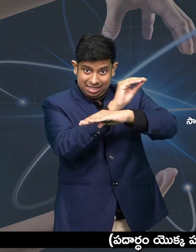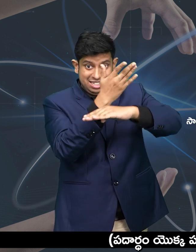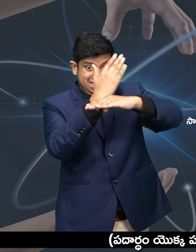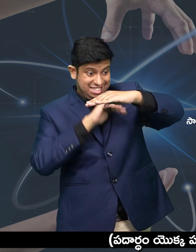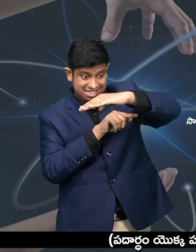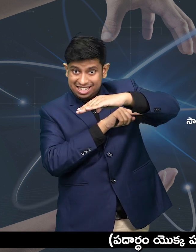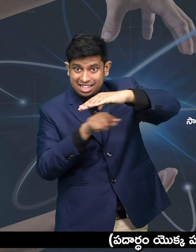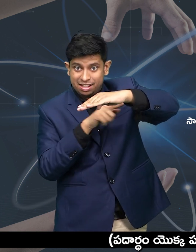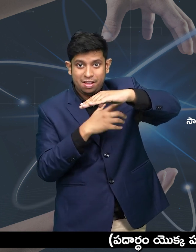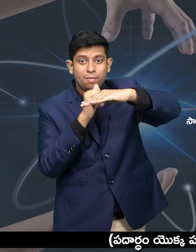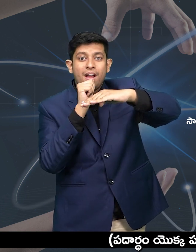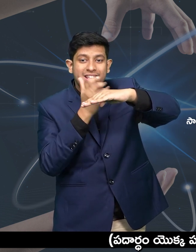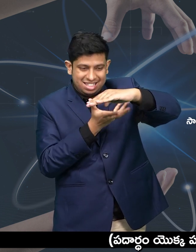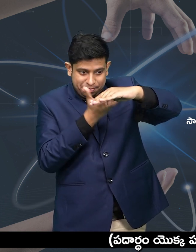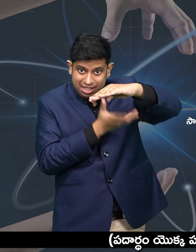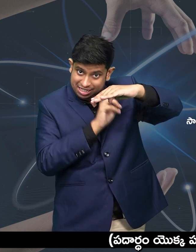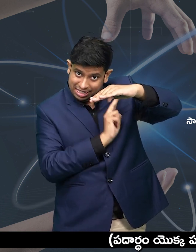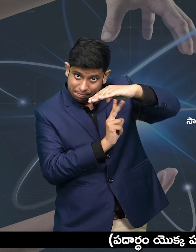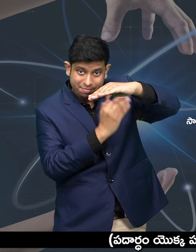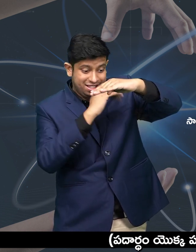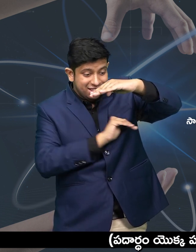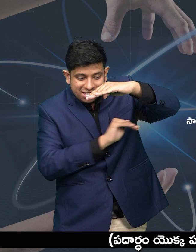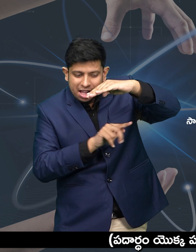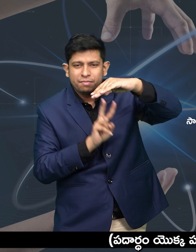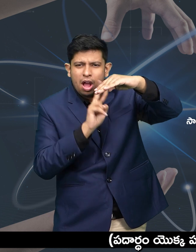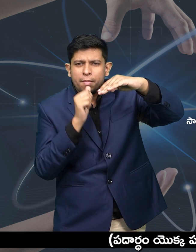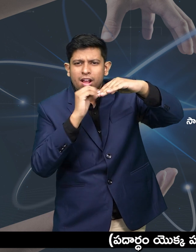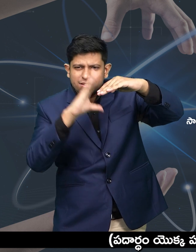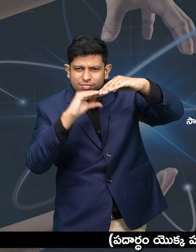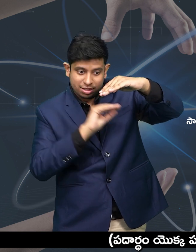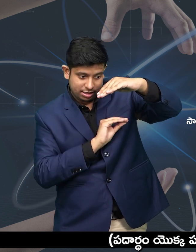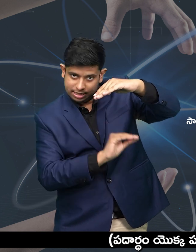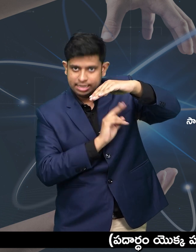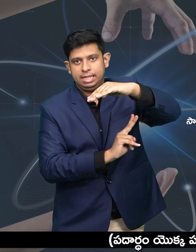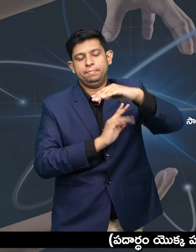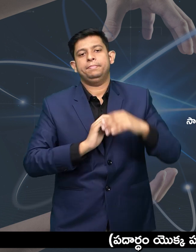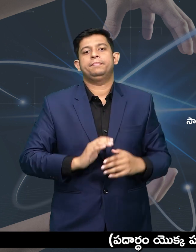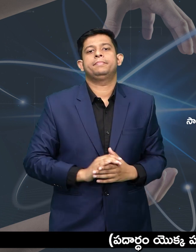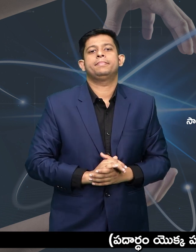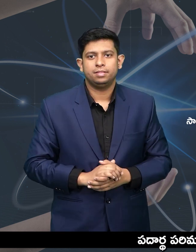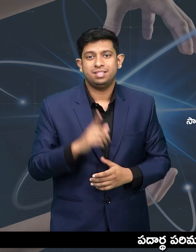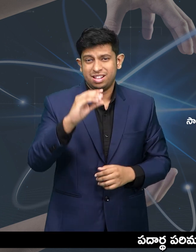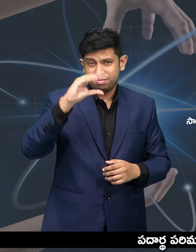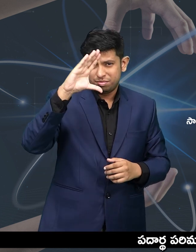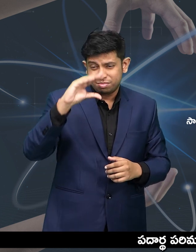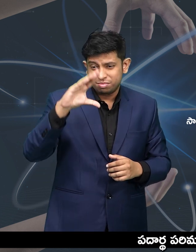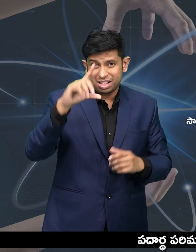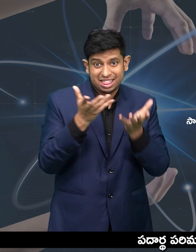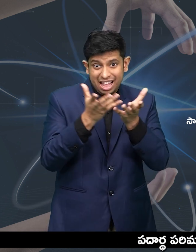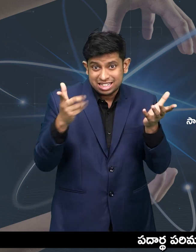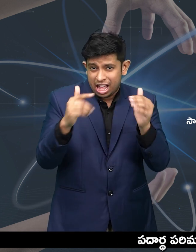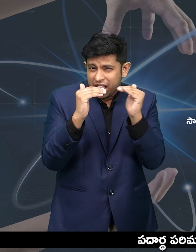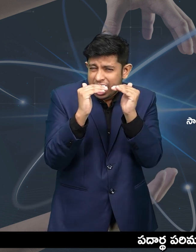పరిమాణం బై నీటి ద్రవ్యరాశి బై నీటి పరిమాణం. పదార్థ